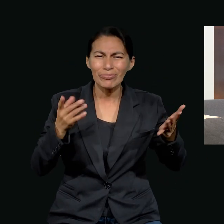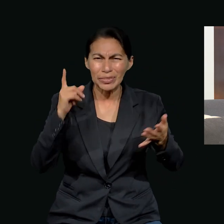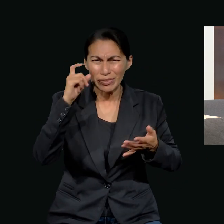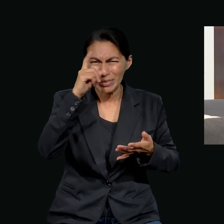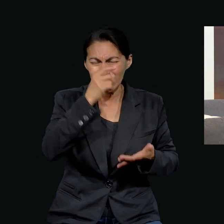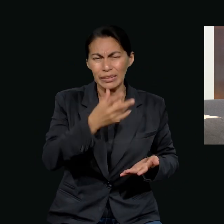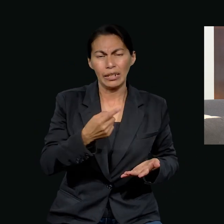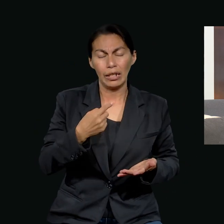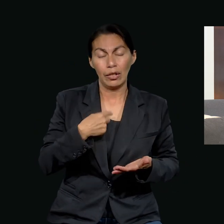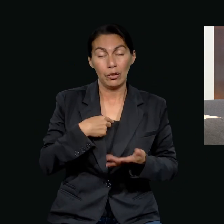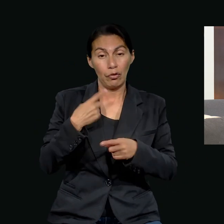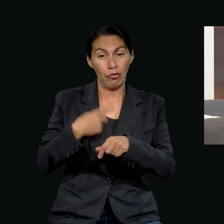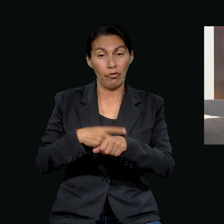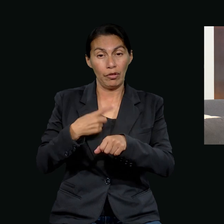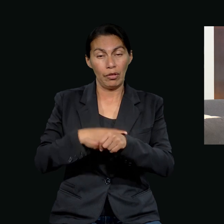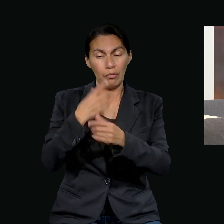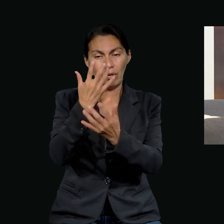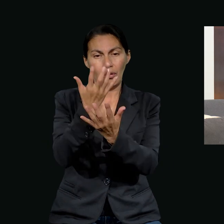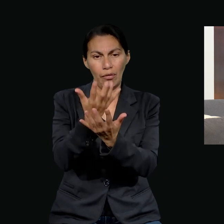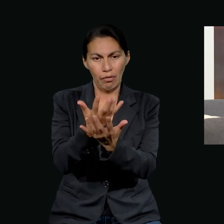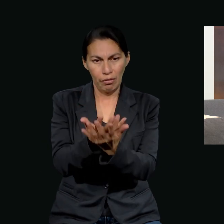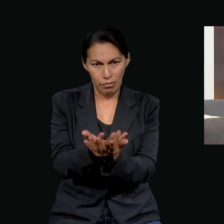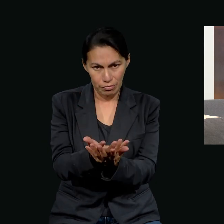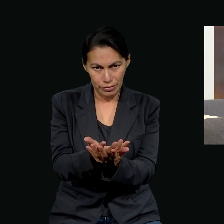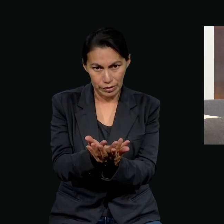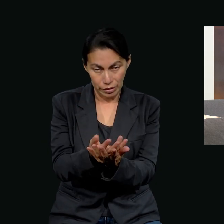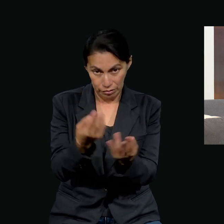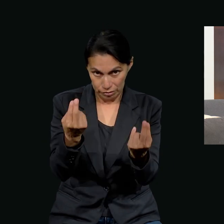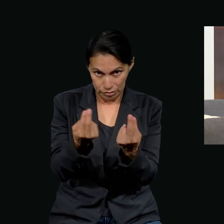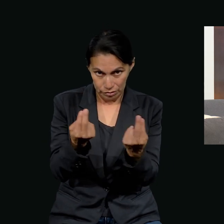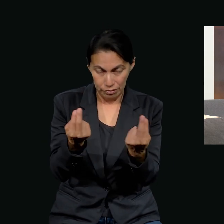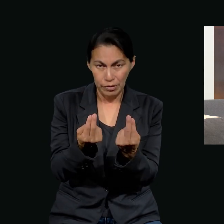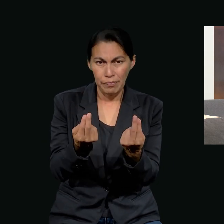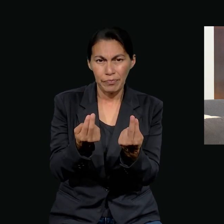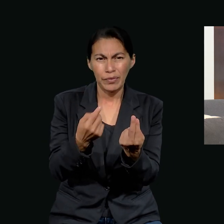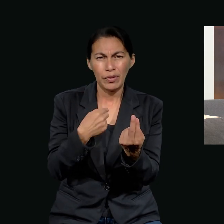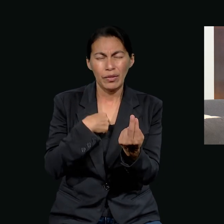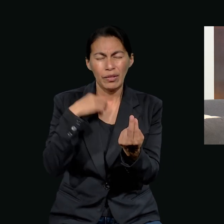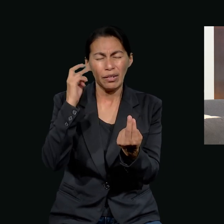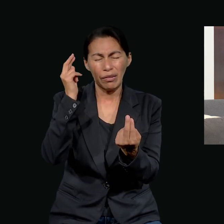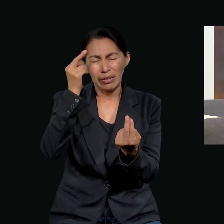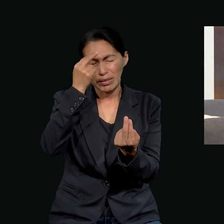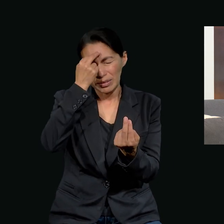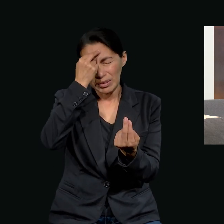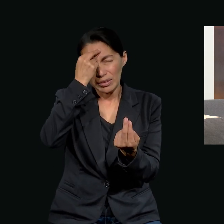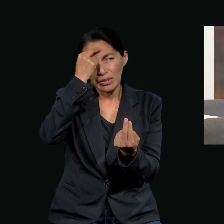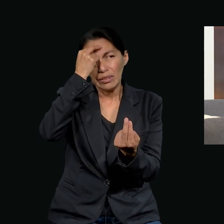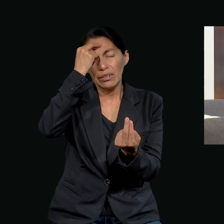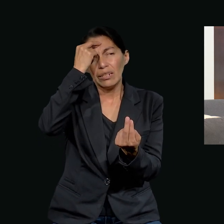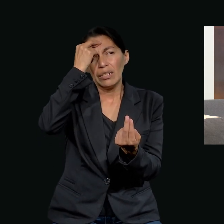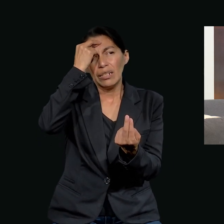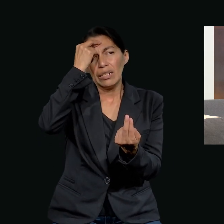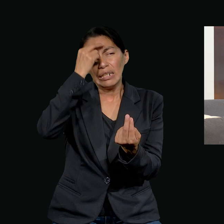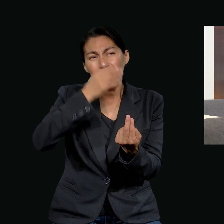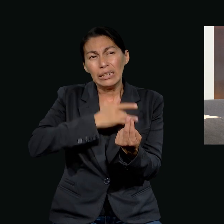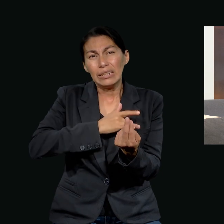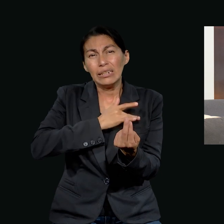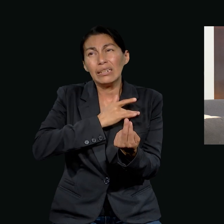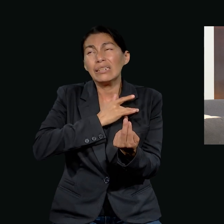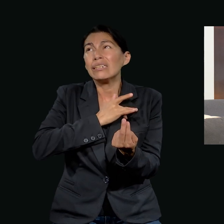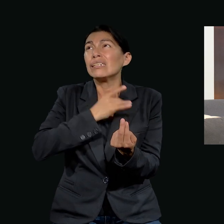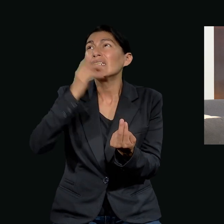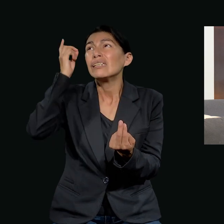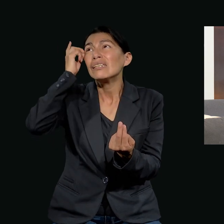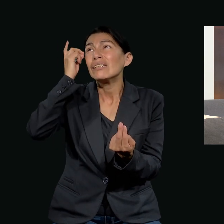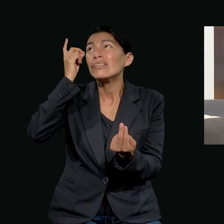enfermedad que tenía que guardar reposo, recuerdo que sentí una necesidad grande, grande de